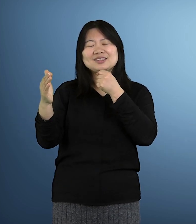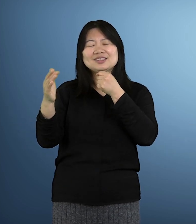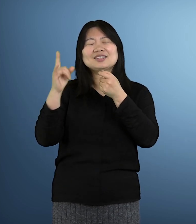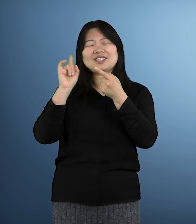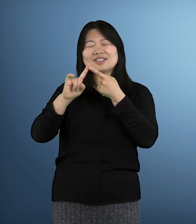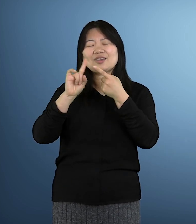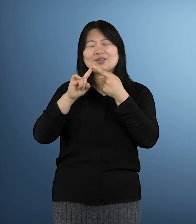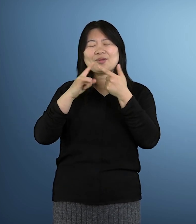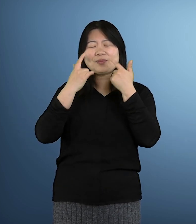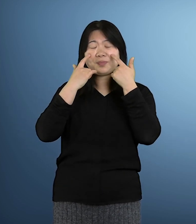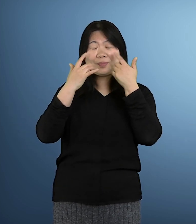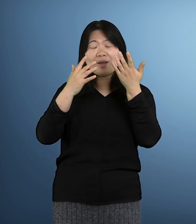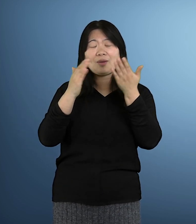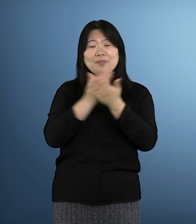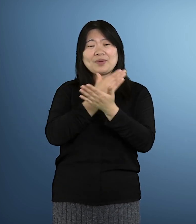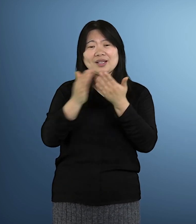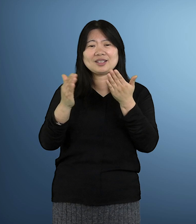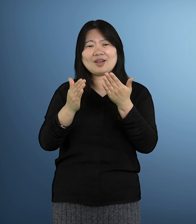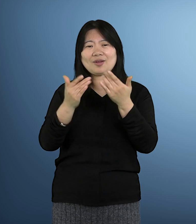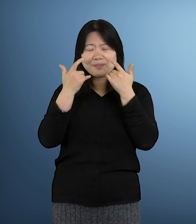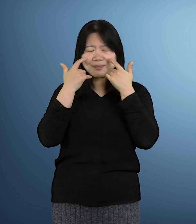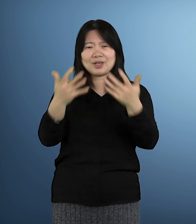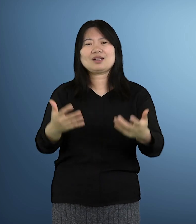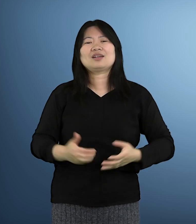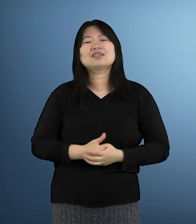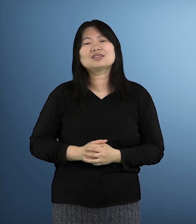명명백백하게 판가름 날 것이다.